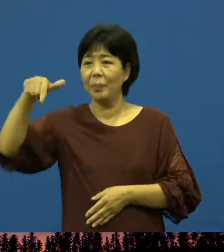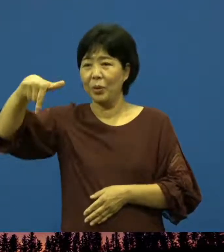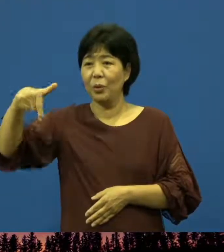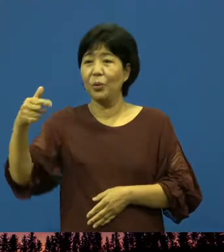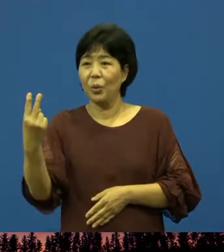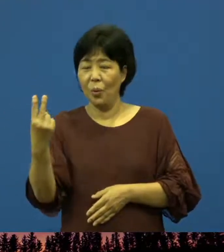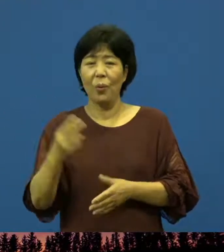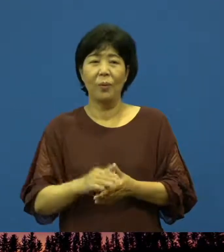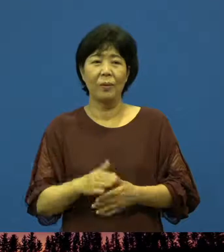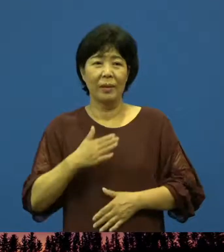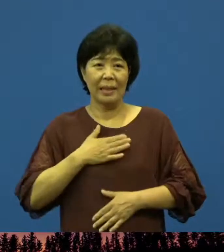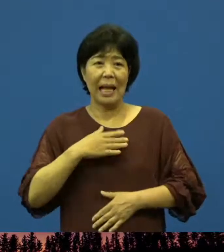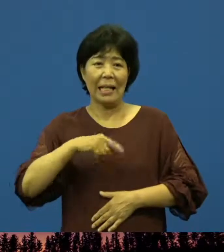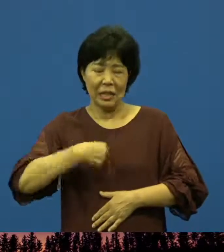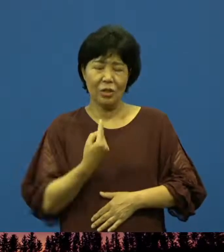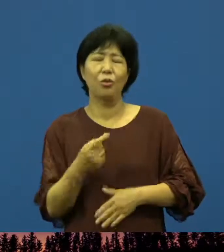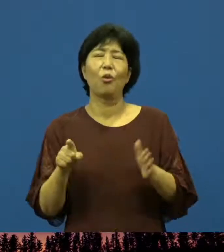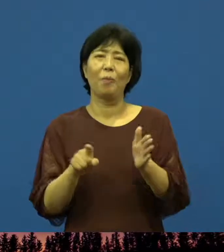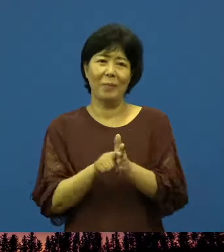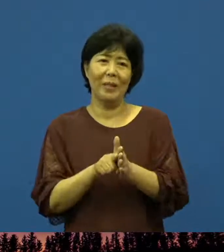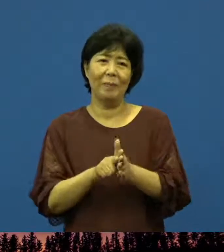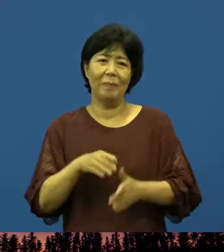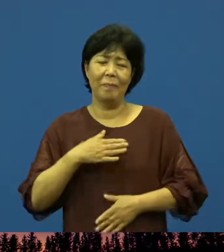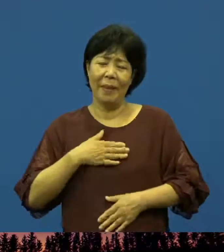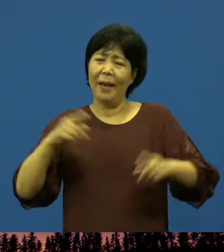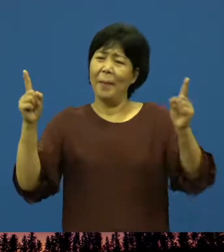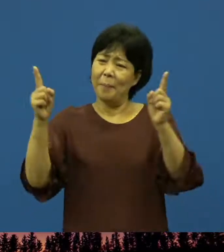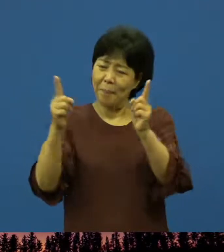나의 신앙, 나의 신앙. 내가 만난 예수,